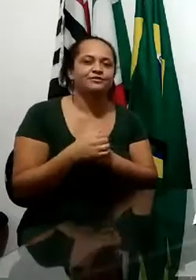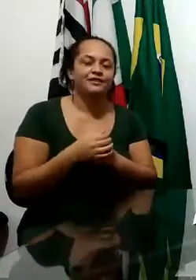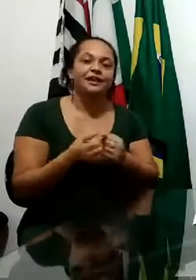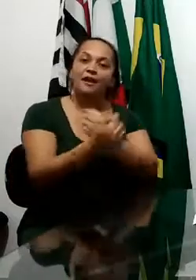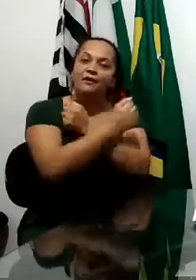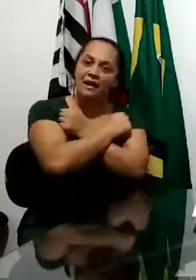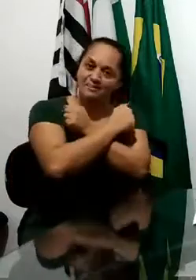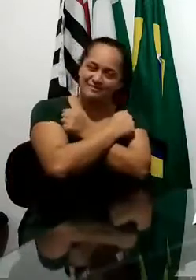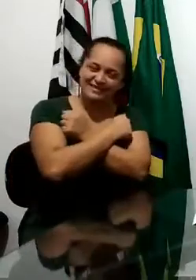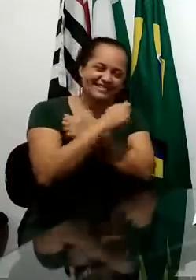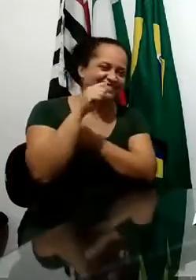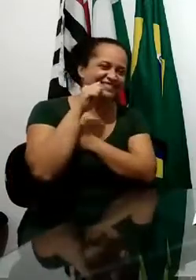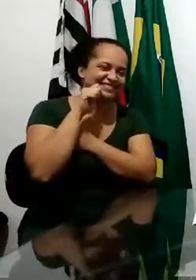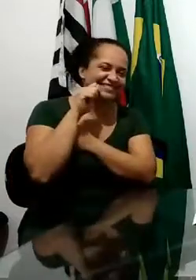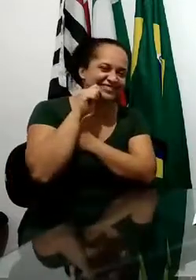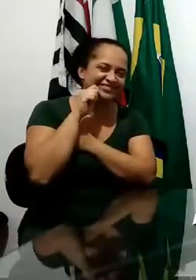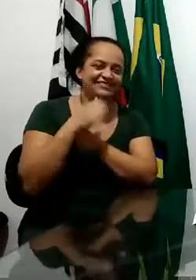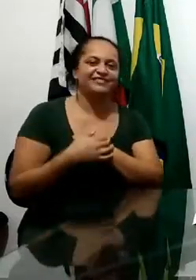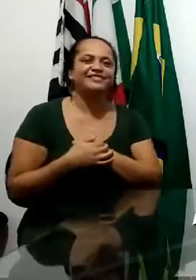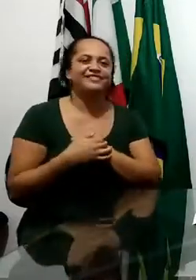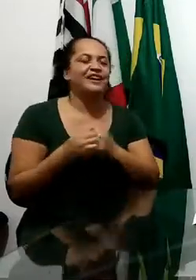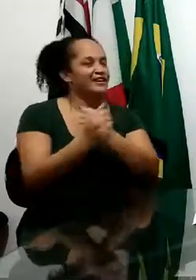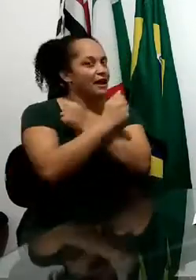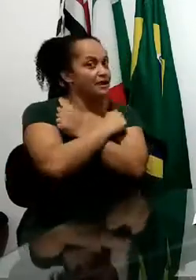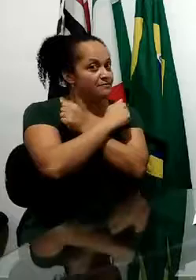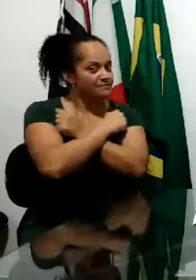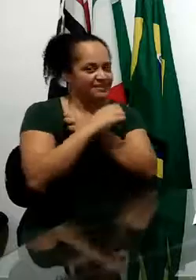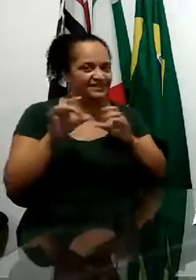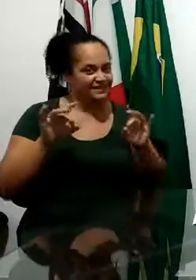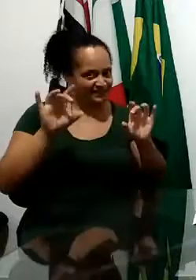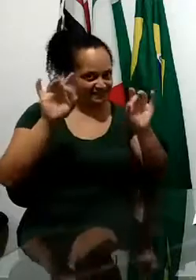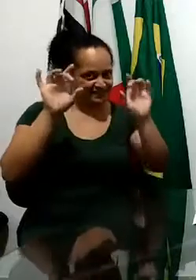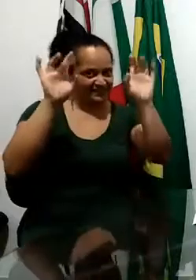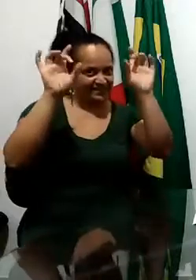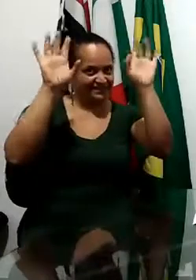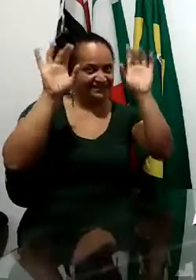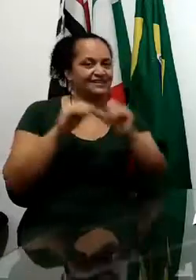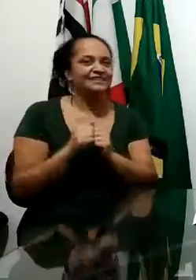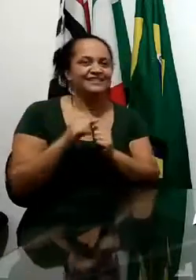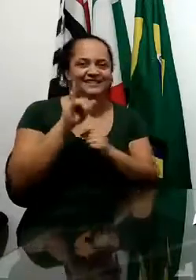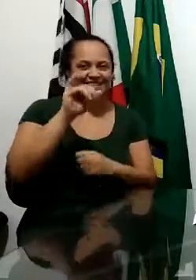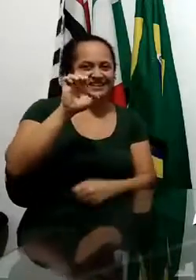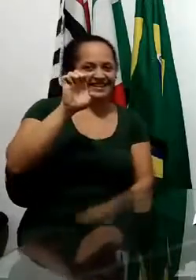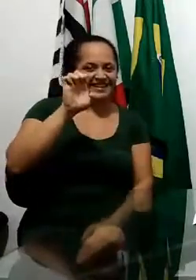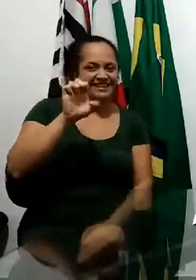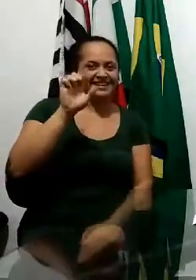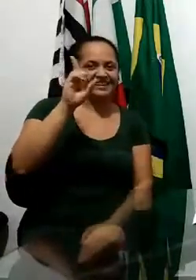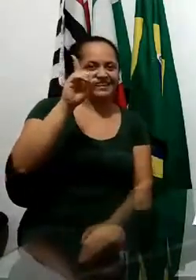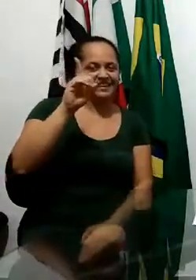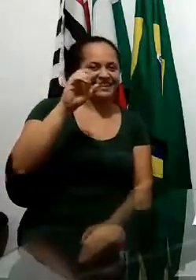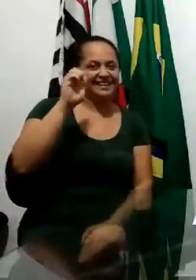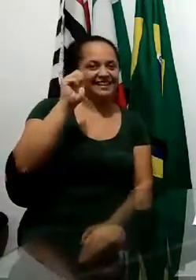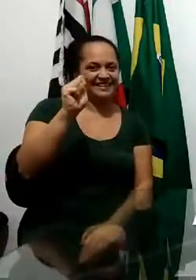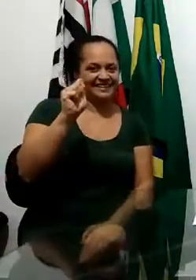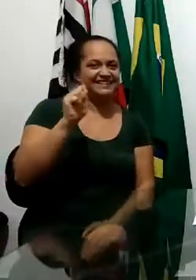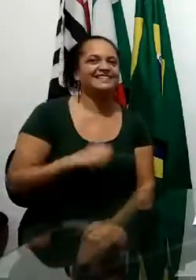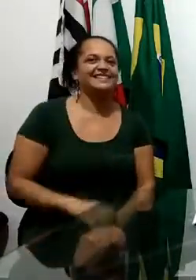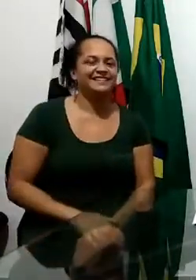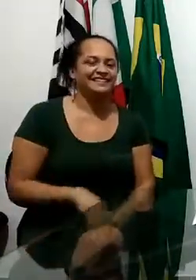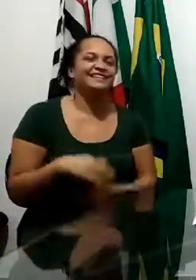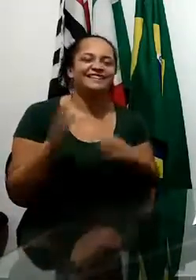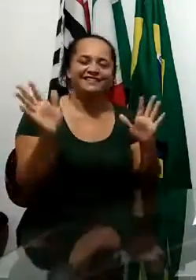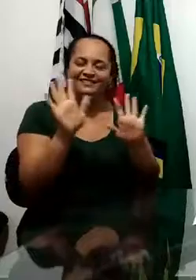abraço aí para o Antônio. Quero dar um abraço especial também para a Ieda e o Lamartine, que estão nos assistindo aí.